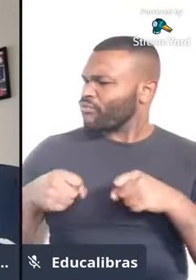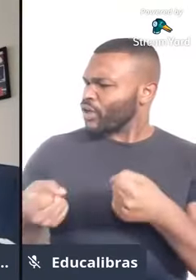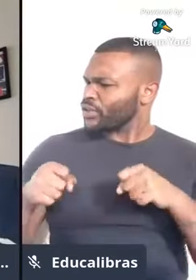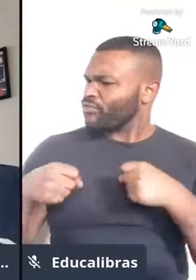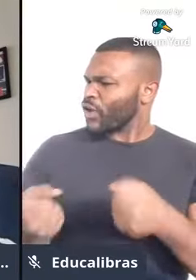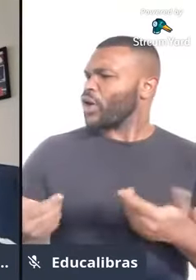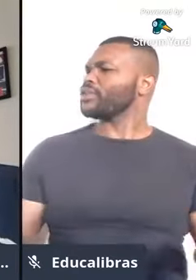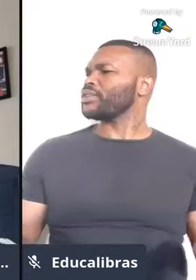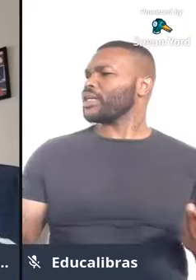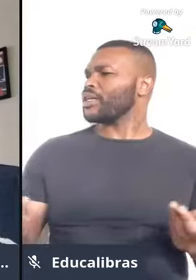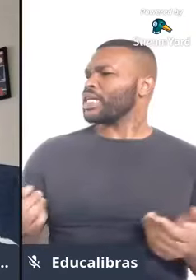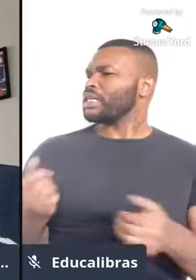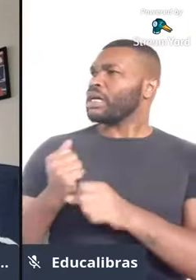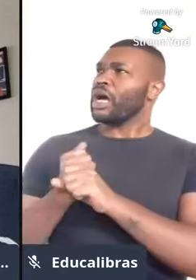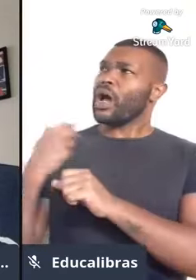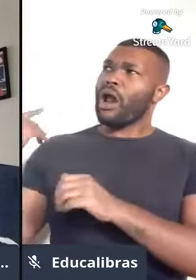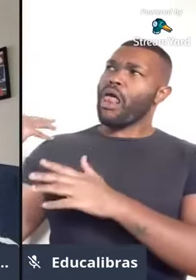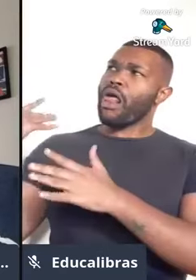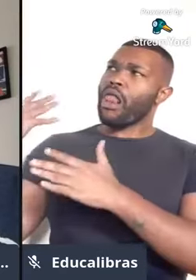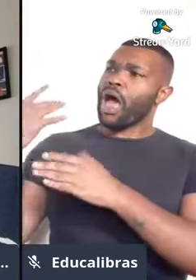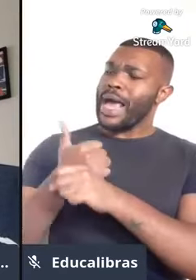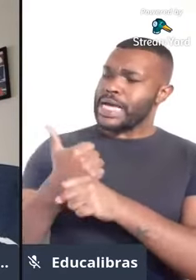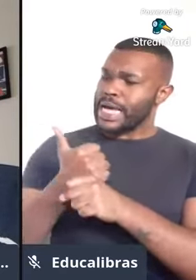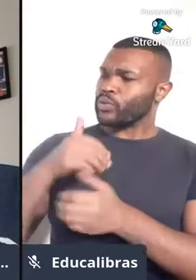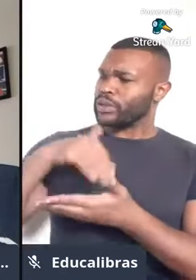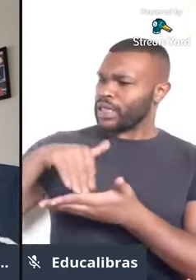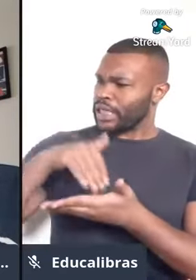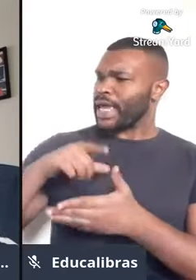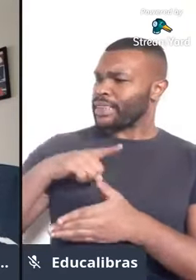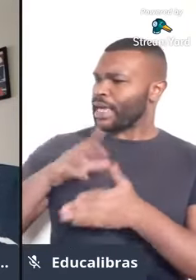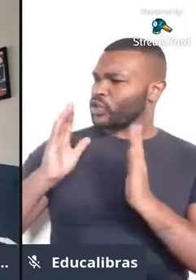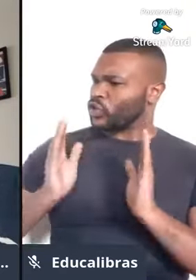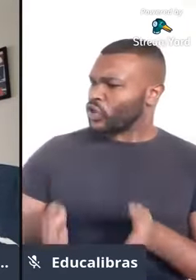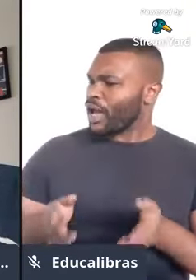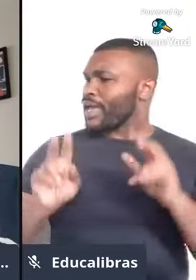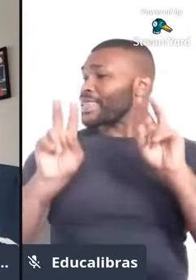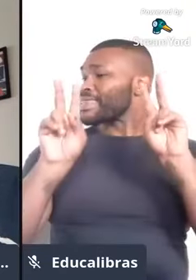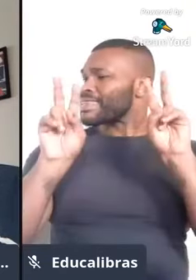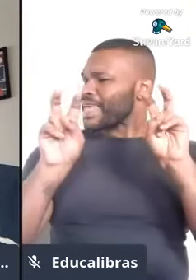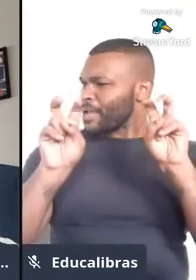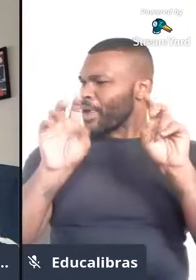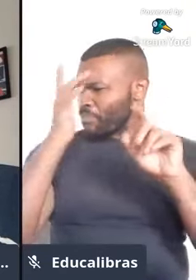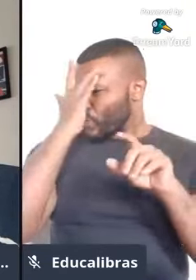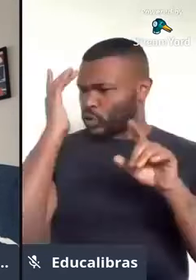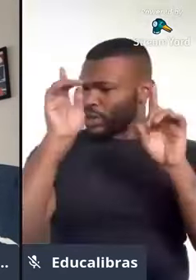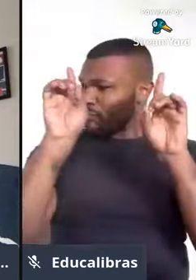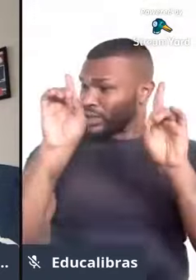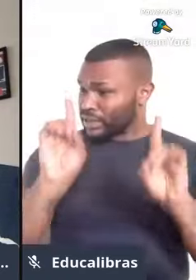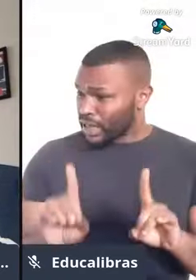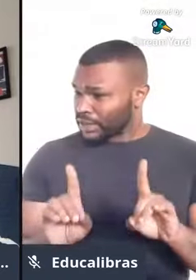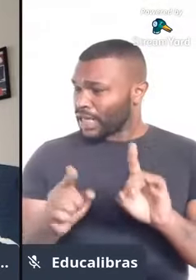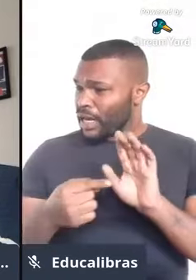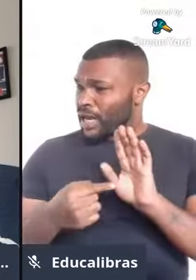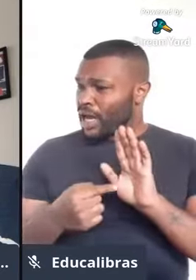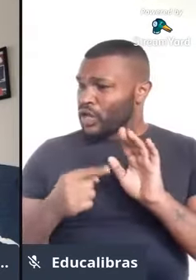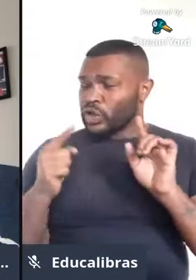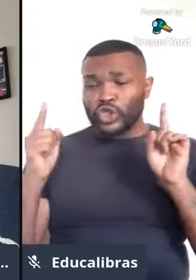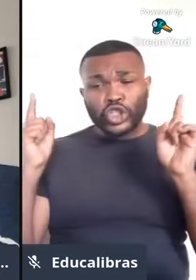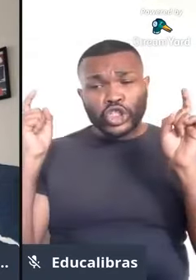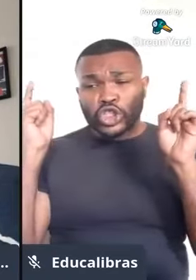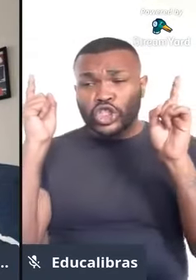desses anos todos de secretaria e tudo mais, essa temática ainda é tão difícil de entrar onde ela tem que